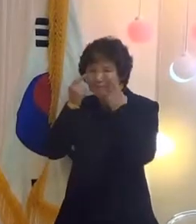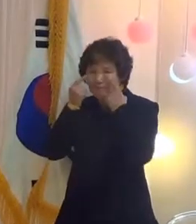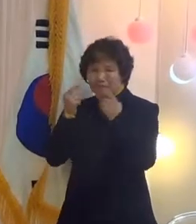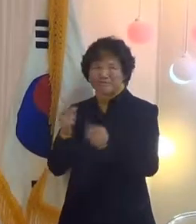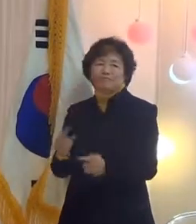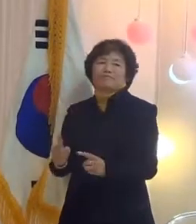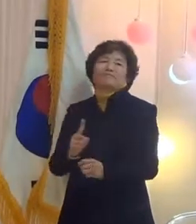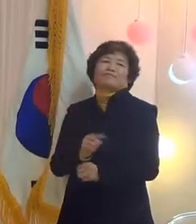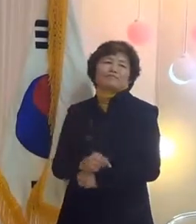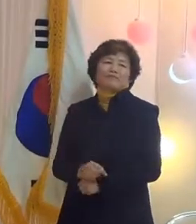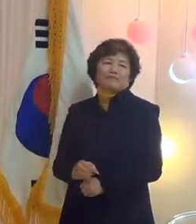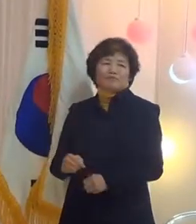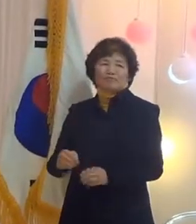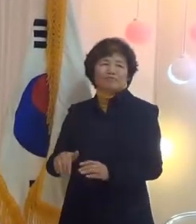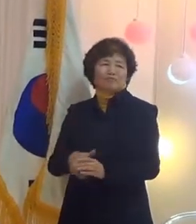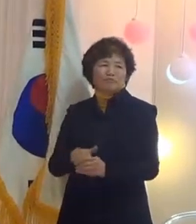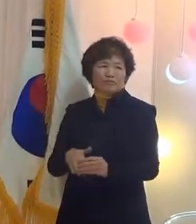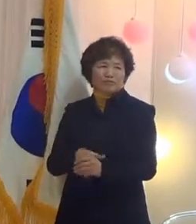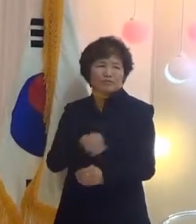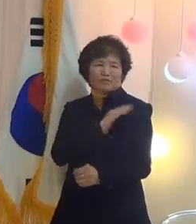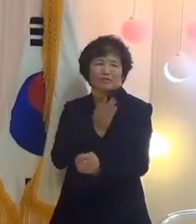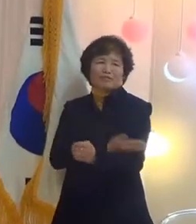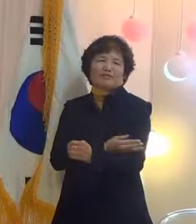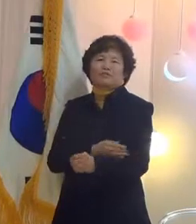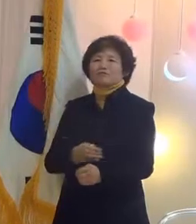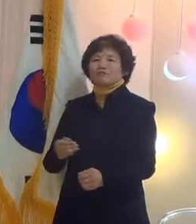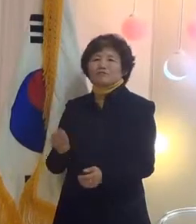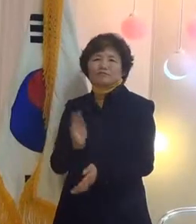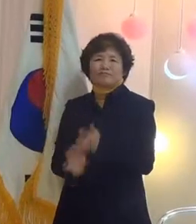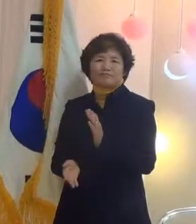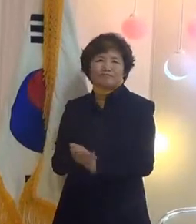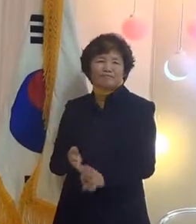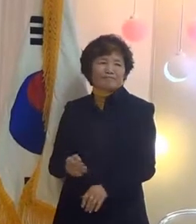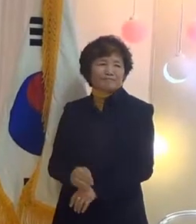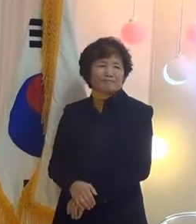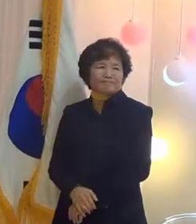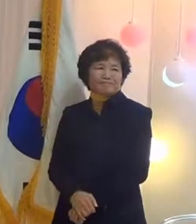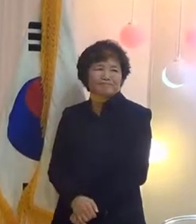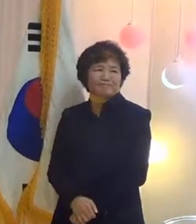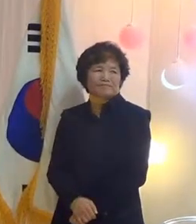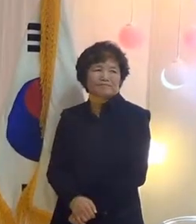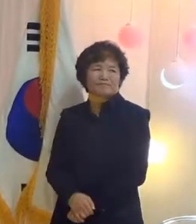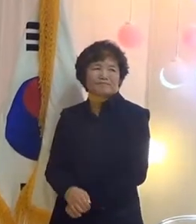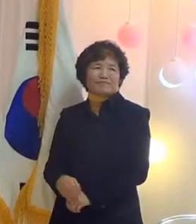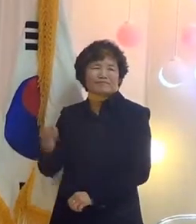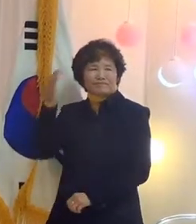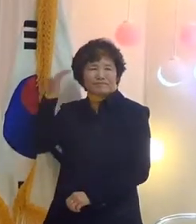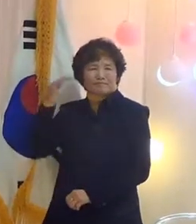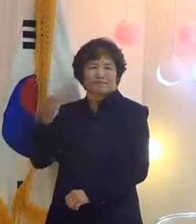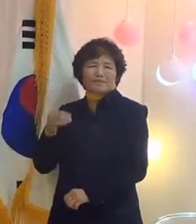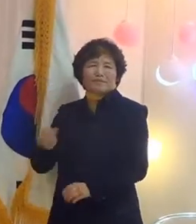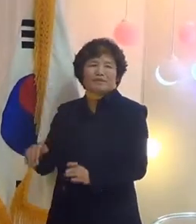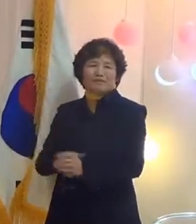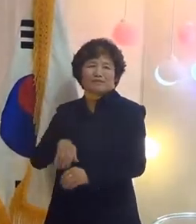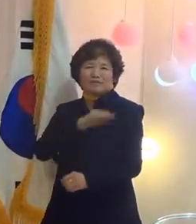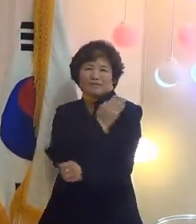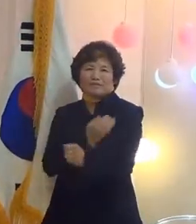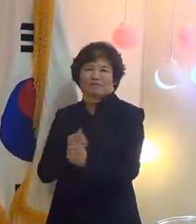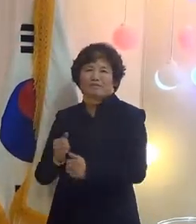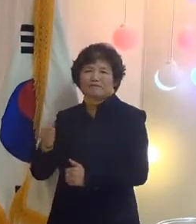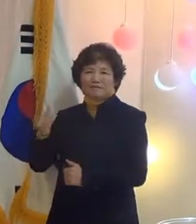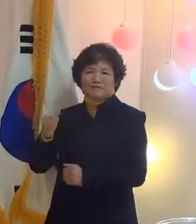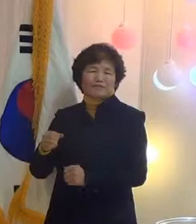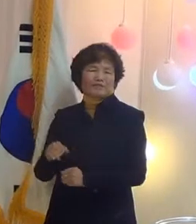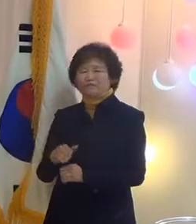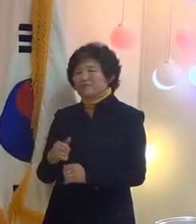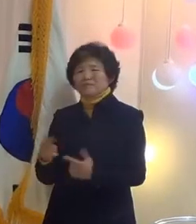정체성 아이콘이 문화입니다. 문화를 버릴 수가 없습니다. 부천이 대한민국 봤을 때 문화가 월등하다는 게 아니라 다른